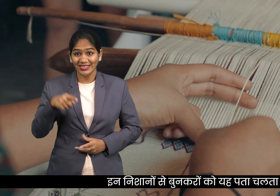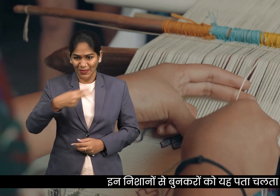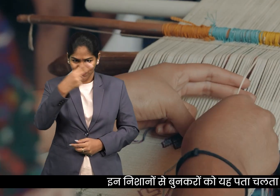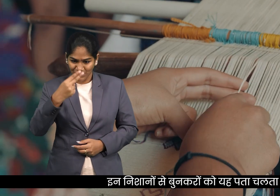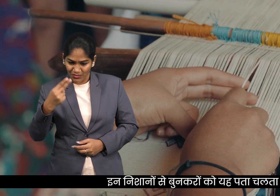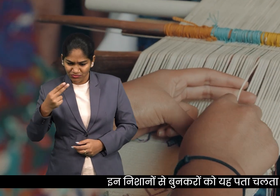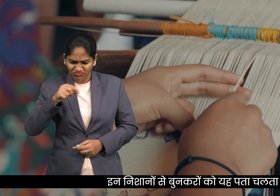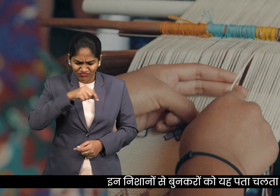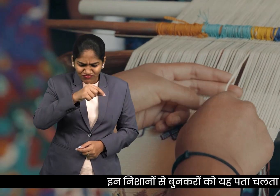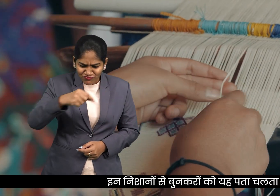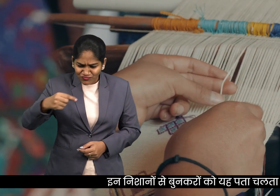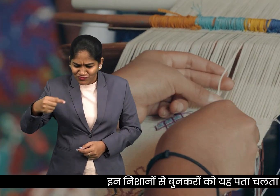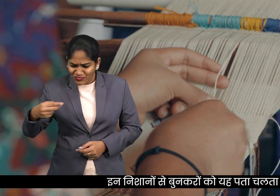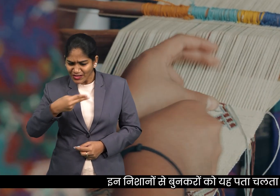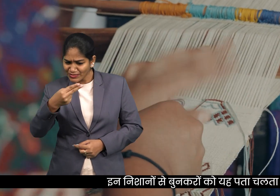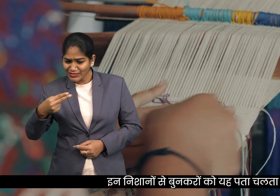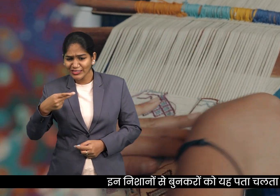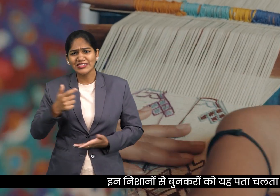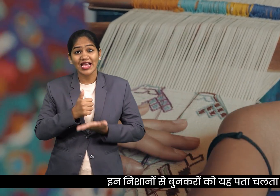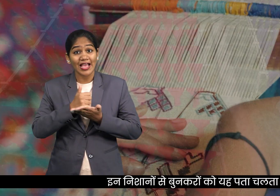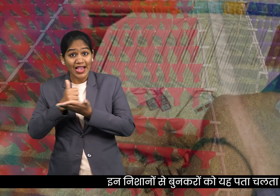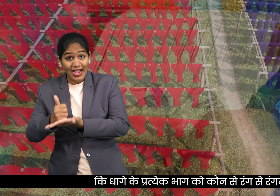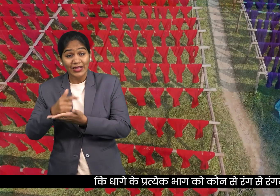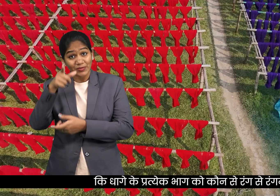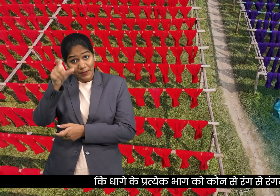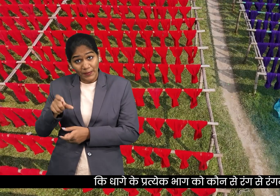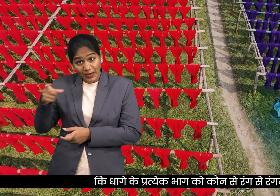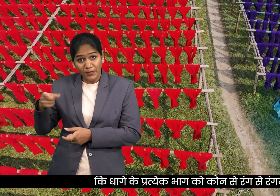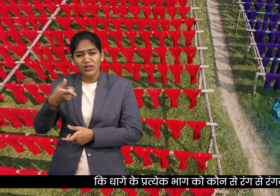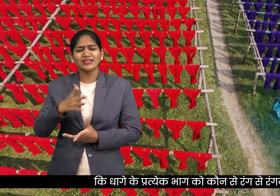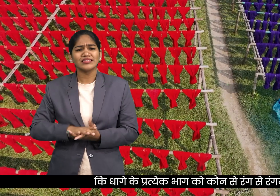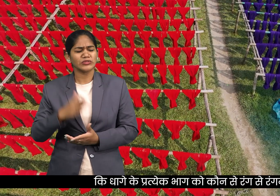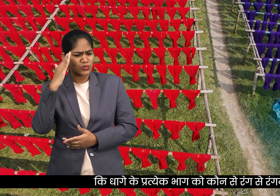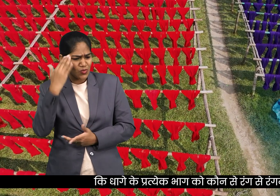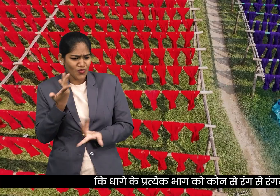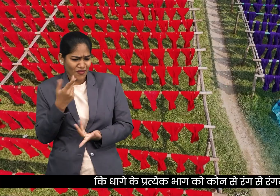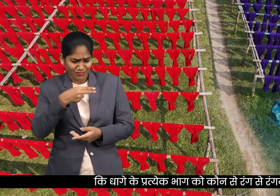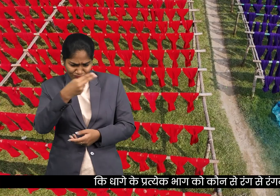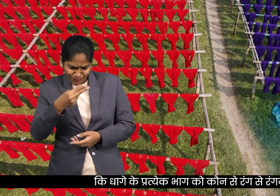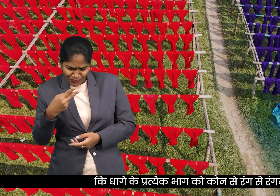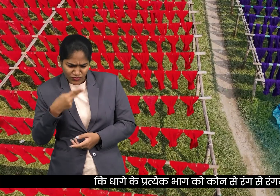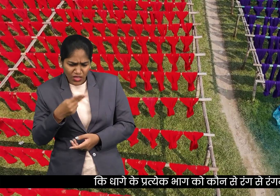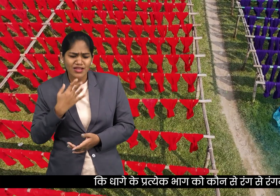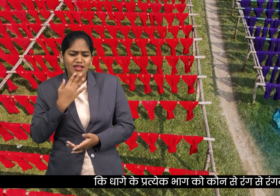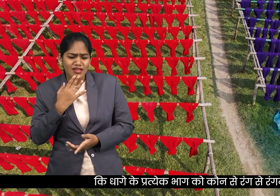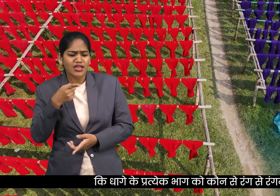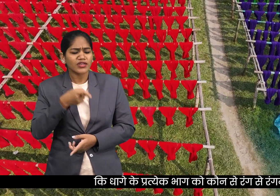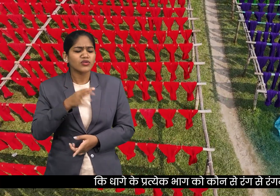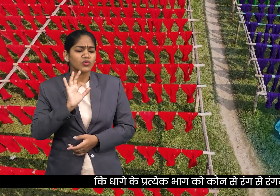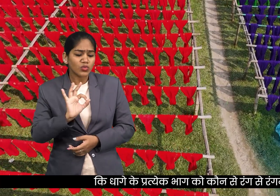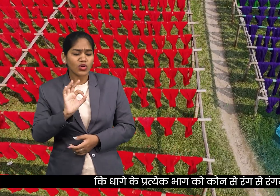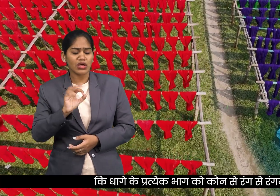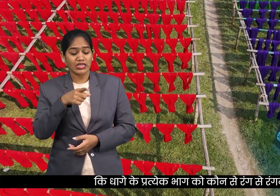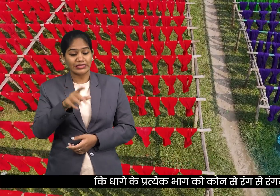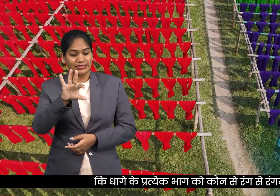इन निशानों से बुनकरों को यह पता चलता है कि धागे के प्रत्येक भाग को कौन से रंग में रंगना